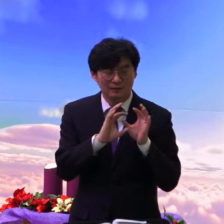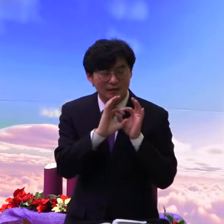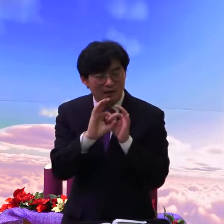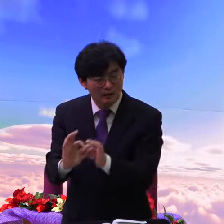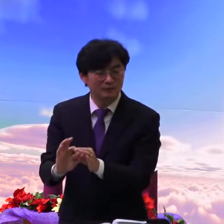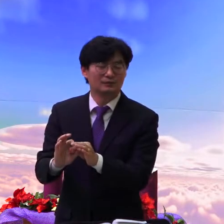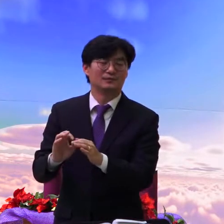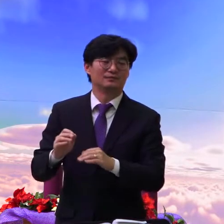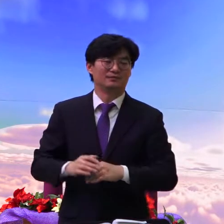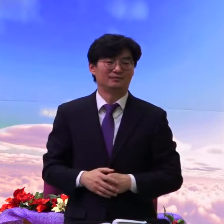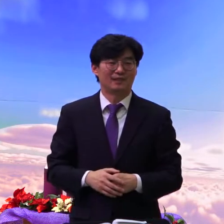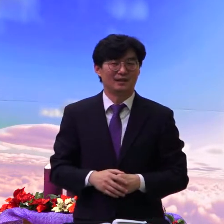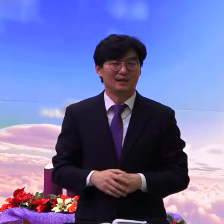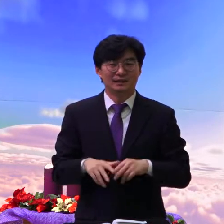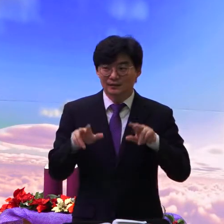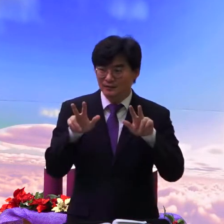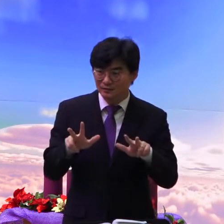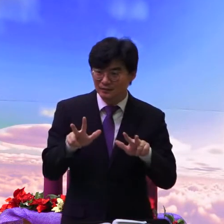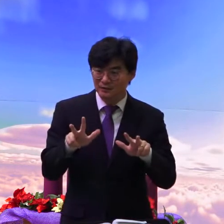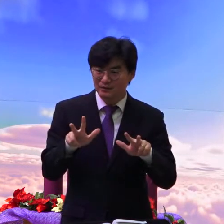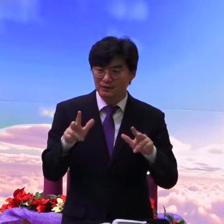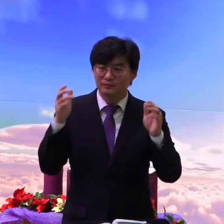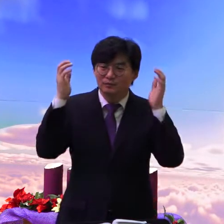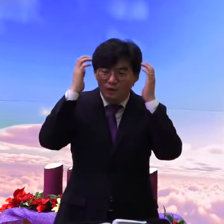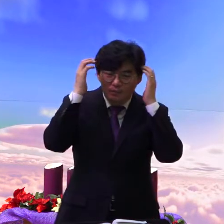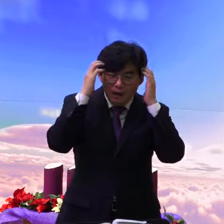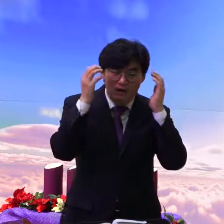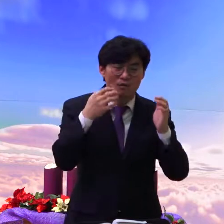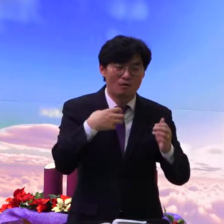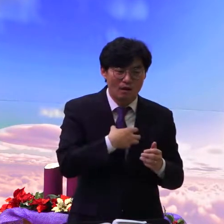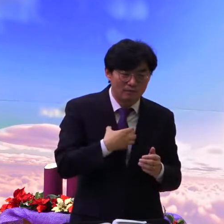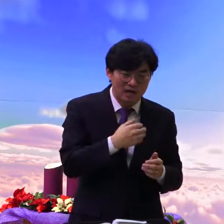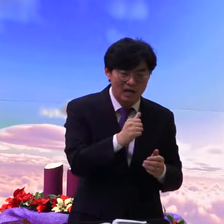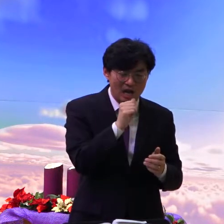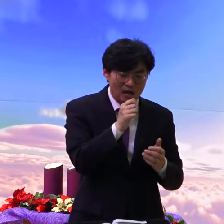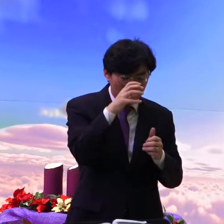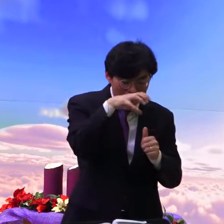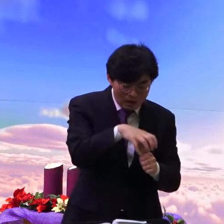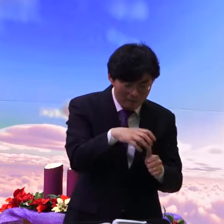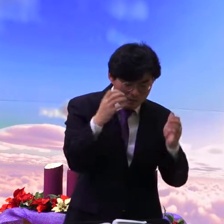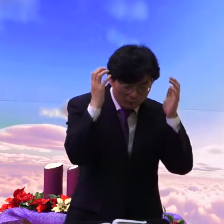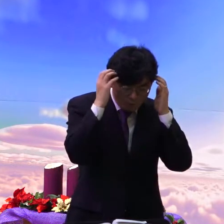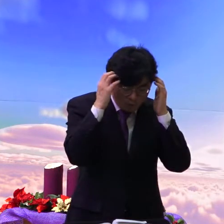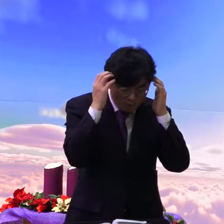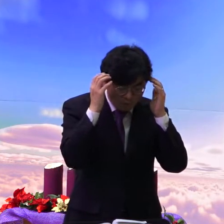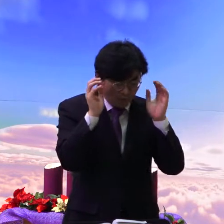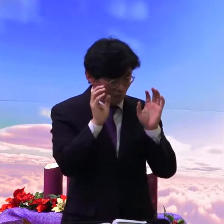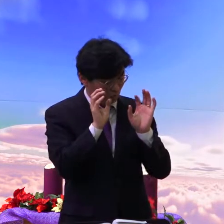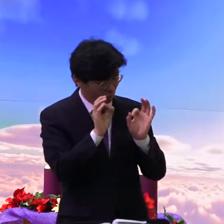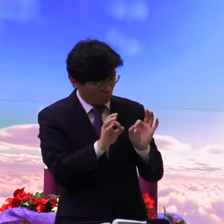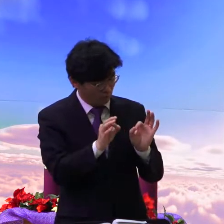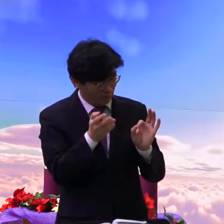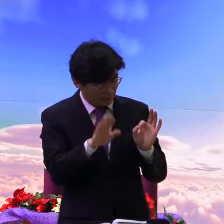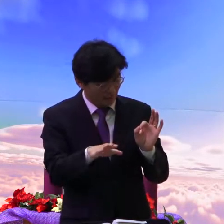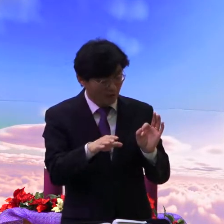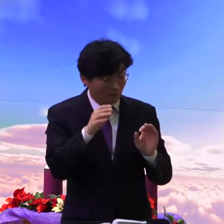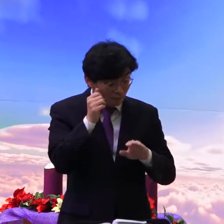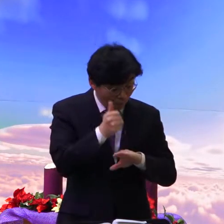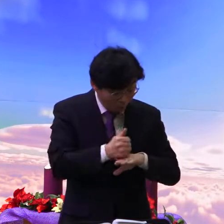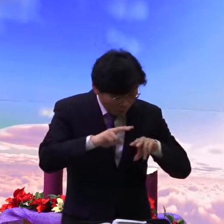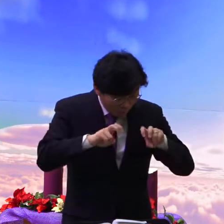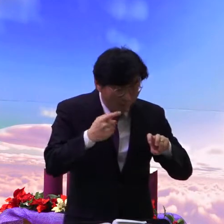당장 그가 닥쳐있고 그가 경험하고 있고 발을 디디고 있는 상황이 고난이지만, 내가 고난 속에